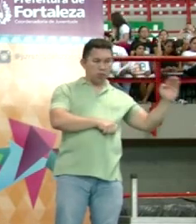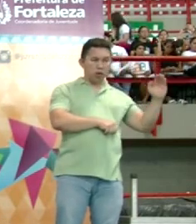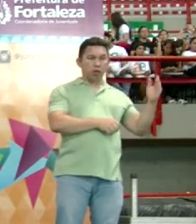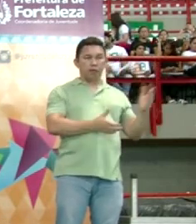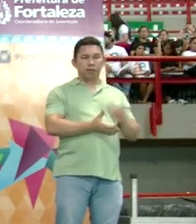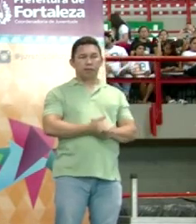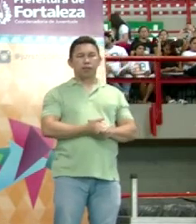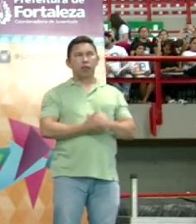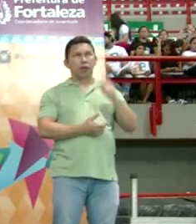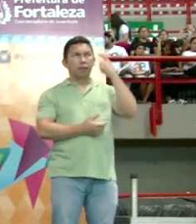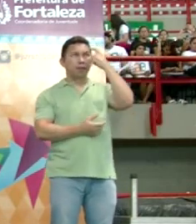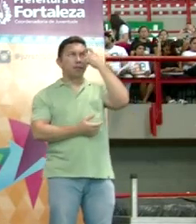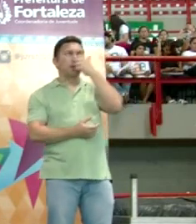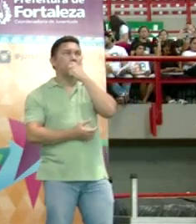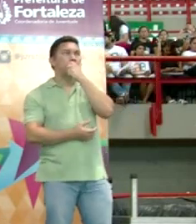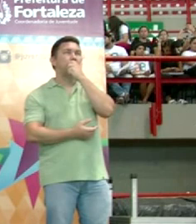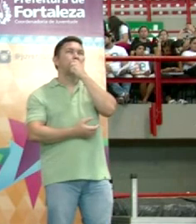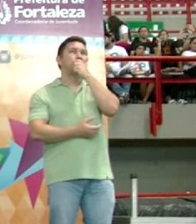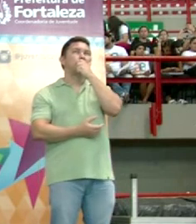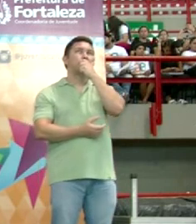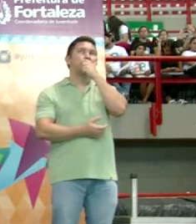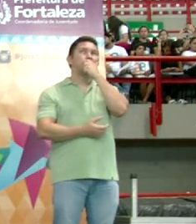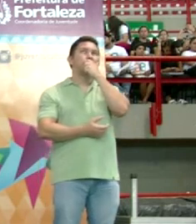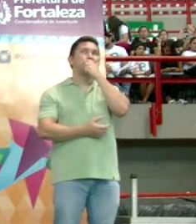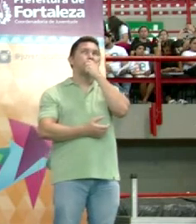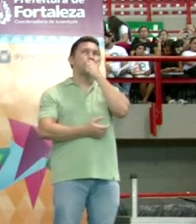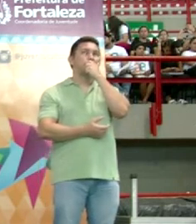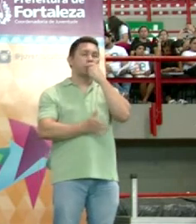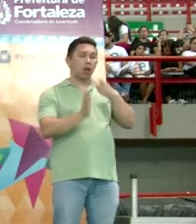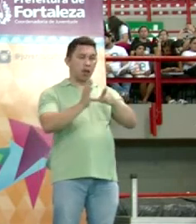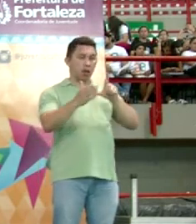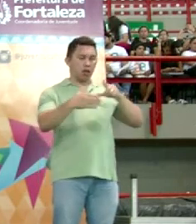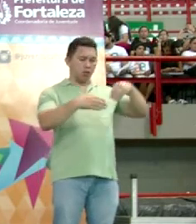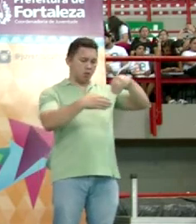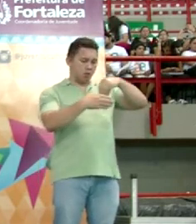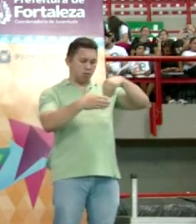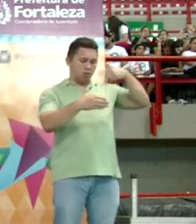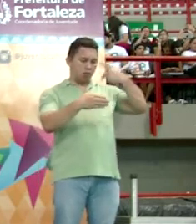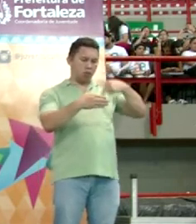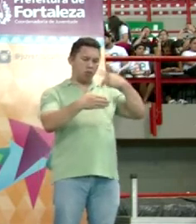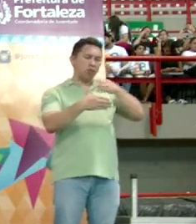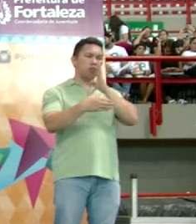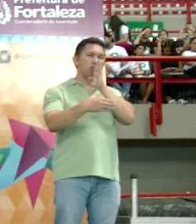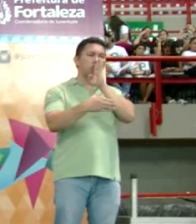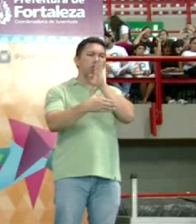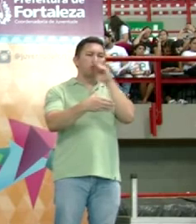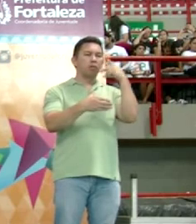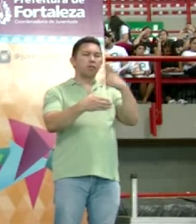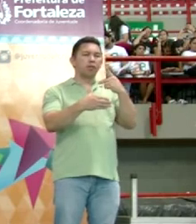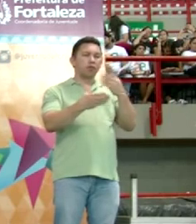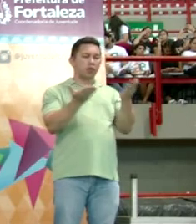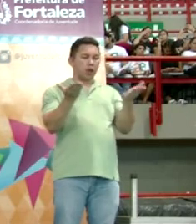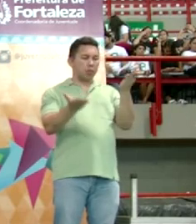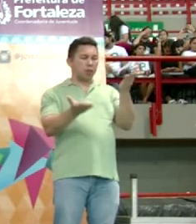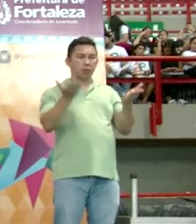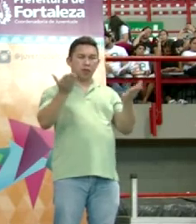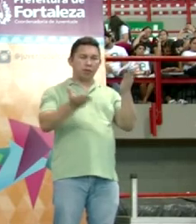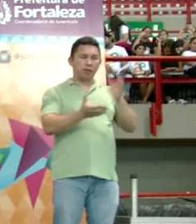Beleza? Vamos pensar assim. Antes de colocar o açúcar, como é que está lá a